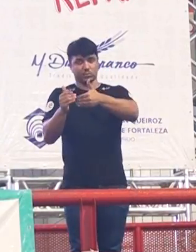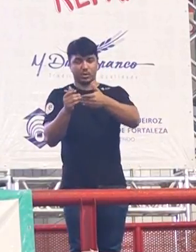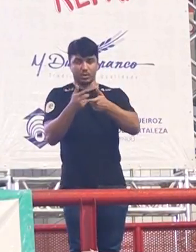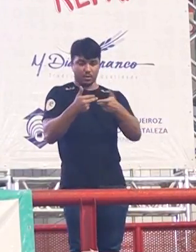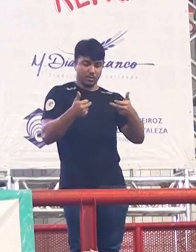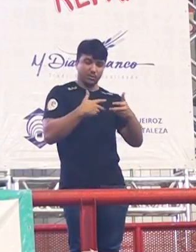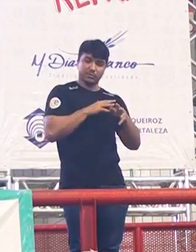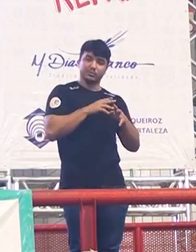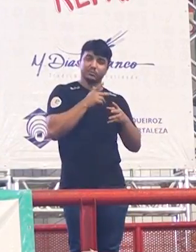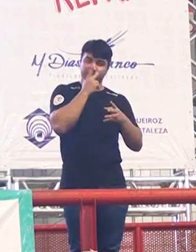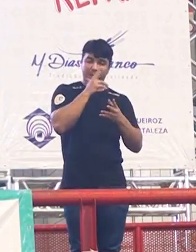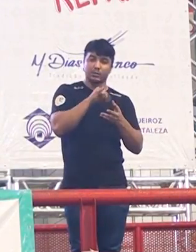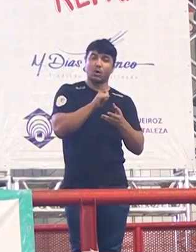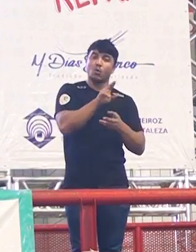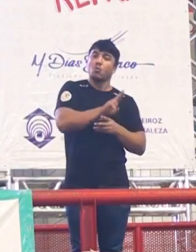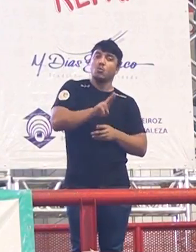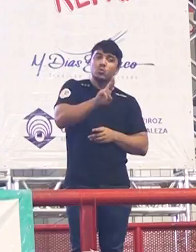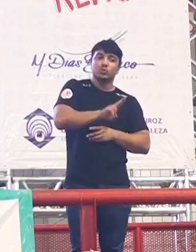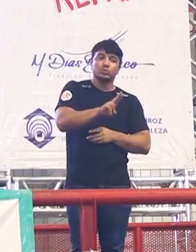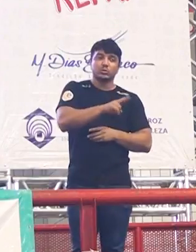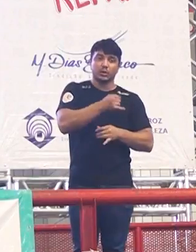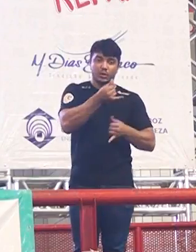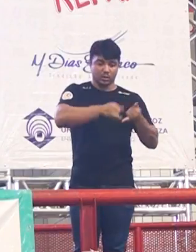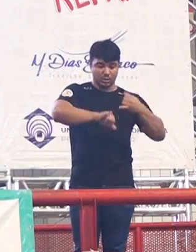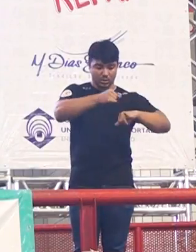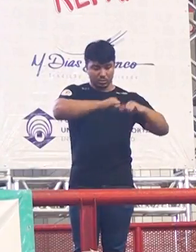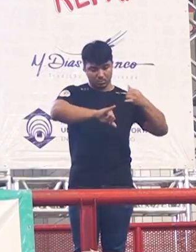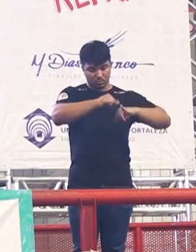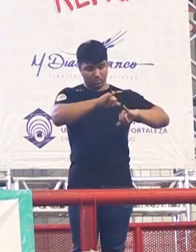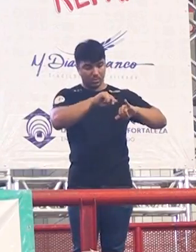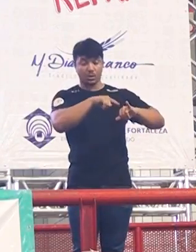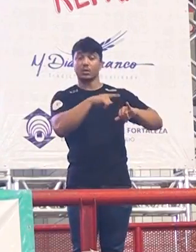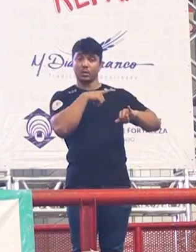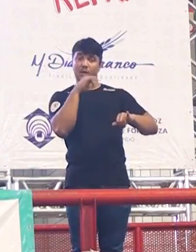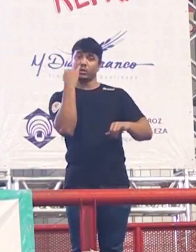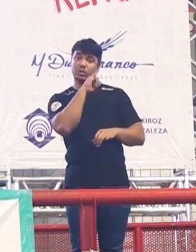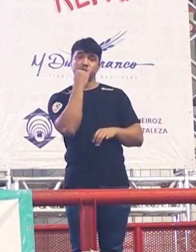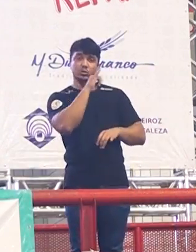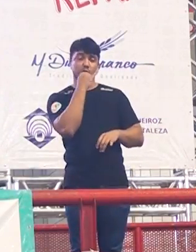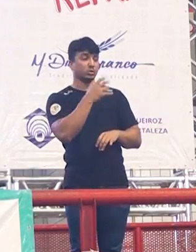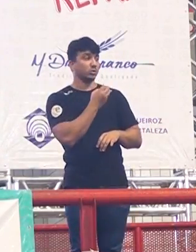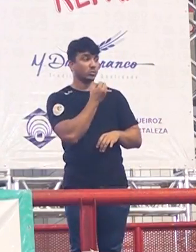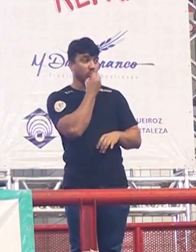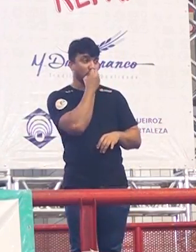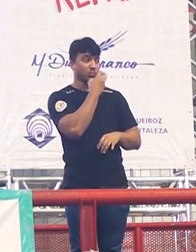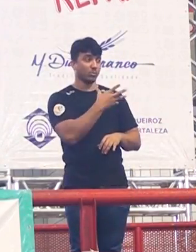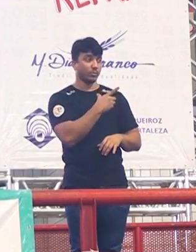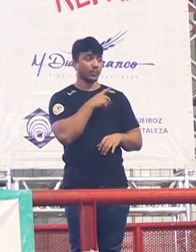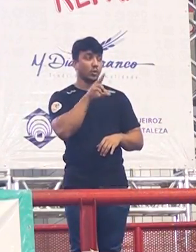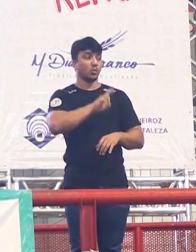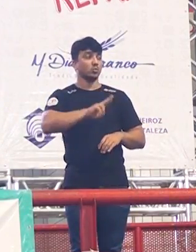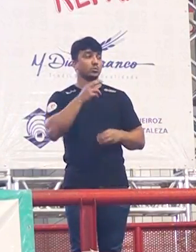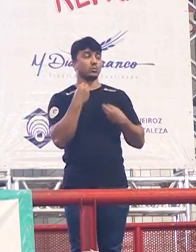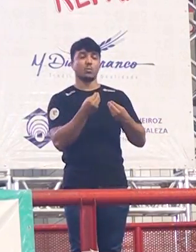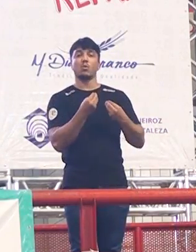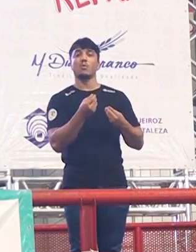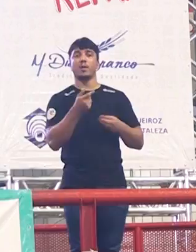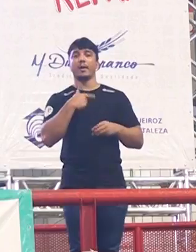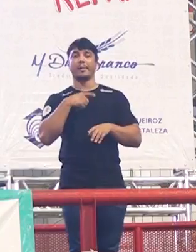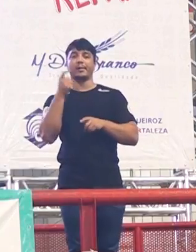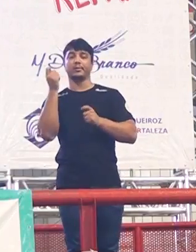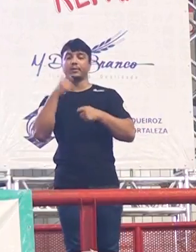esse processamento vai produzir substâncias ricas energeticamente e aí elas vão ser usadas como